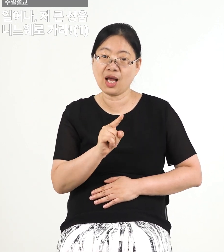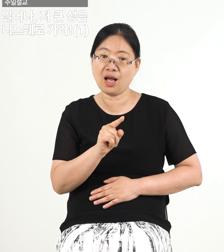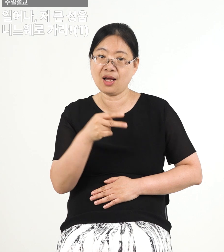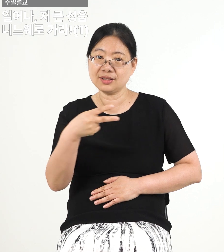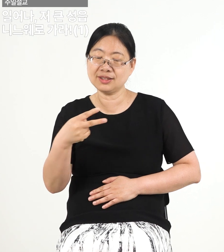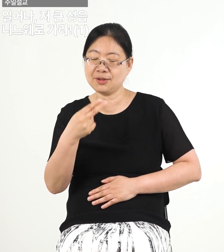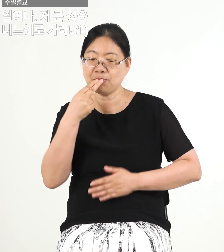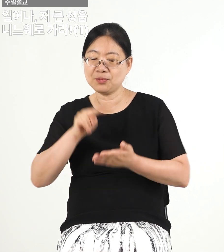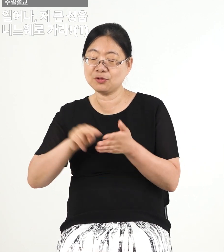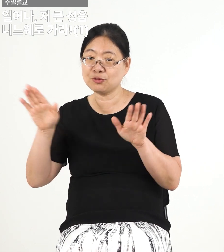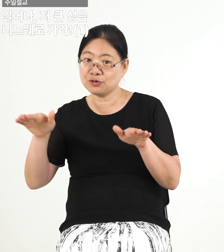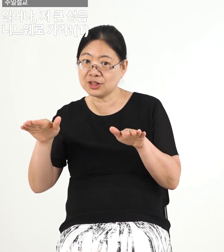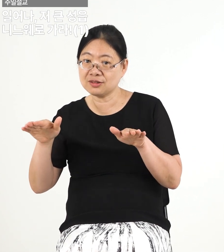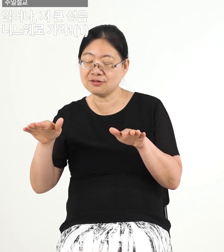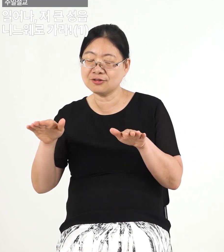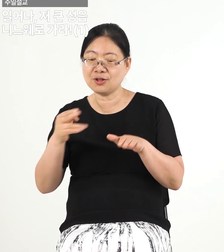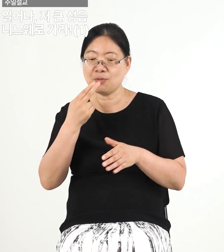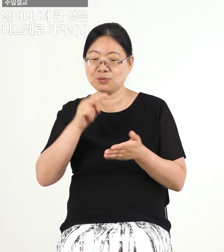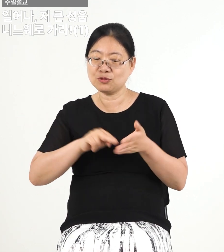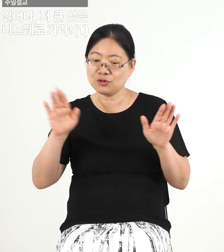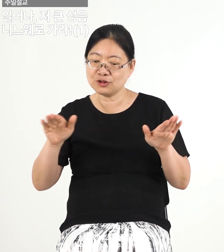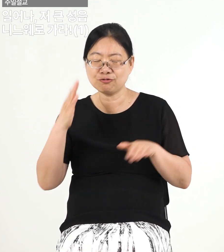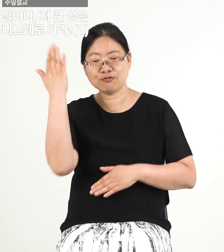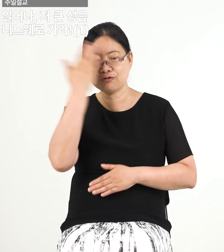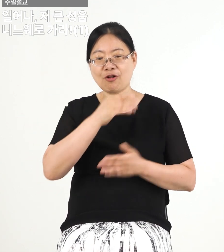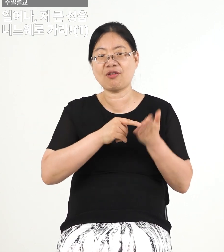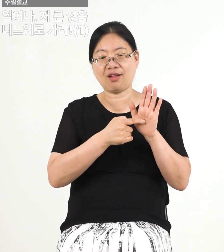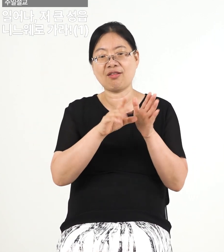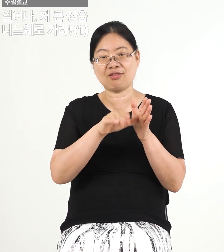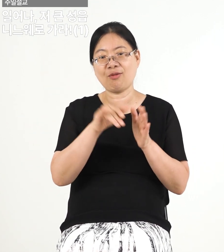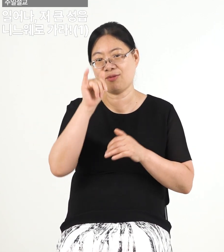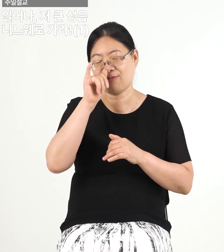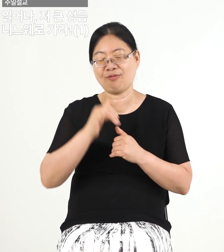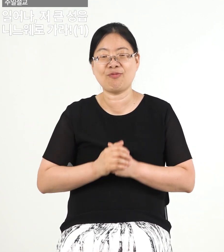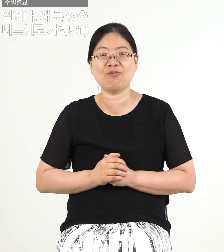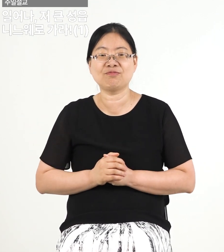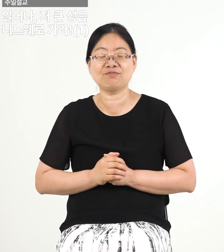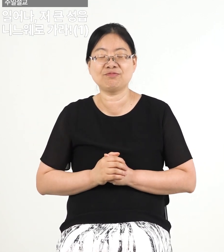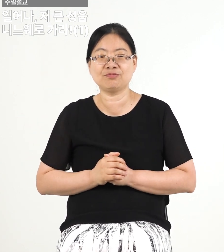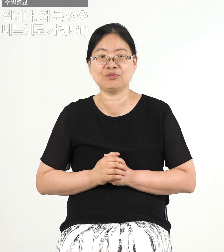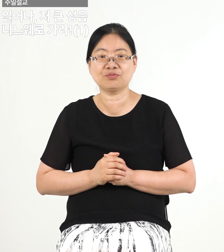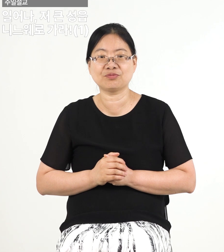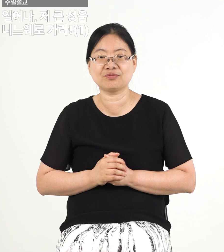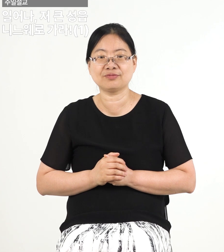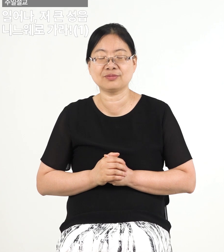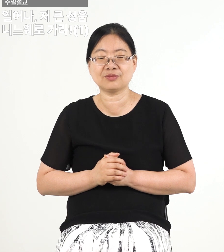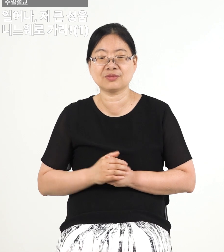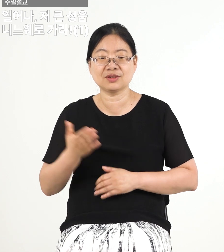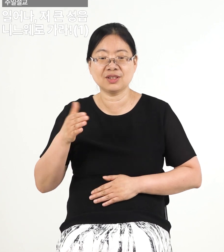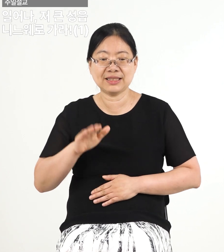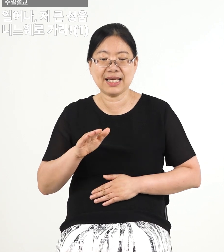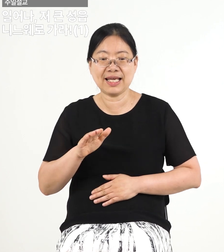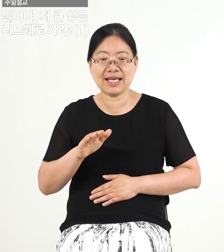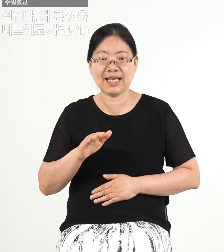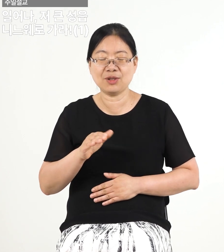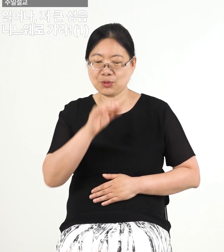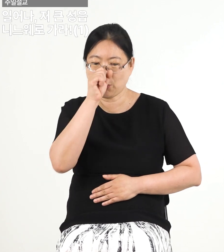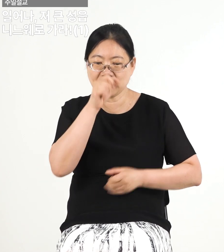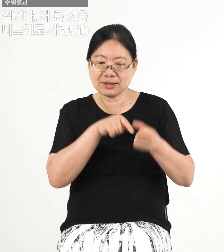또 순결을 묘사하기도 합니다. 그런데 그런 의미만 있는 건